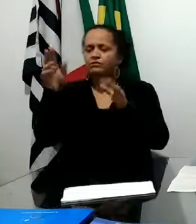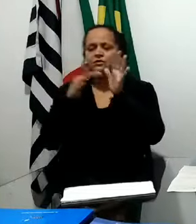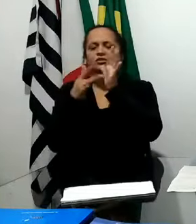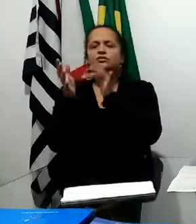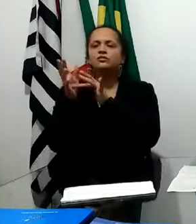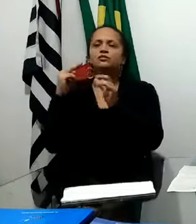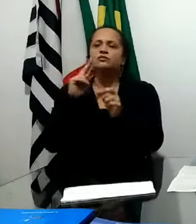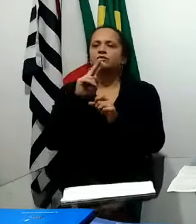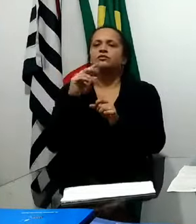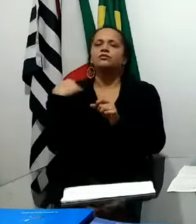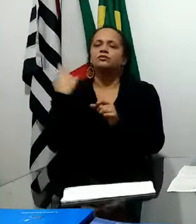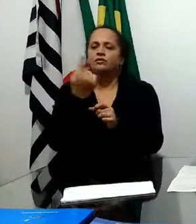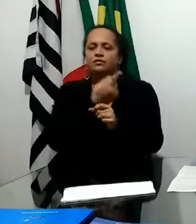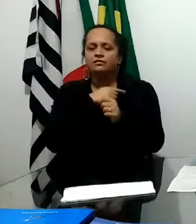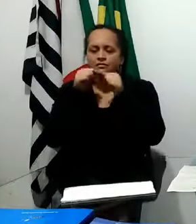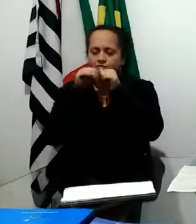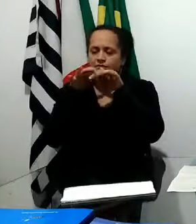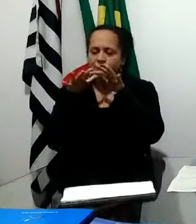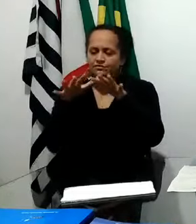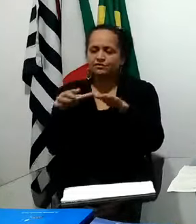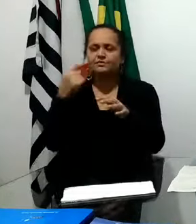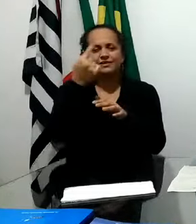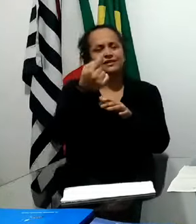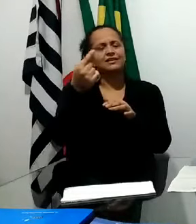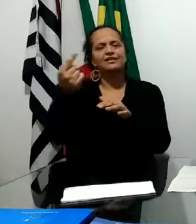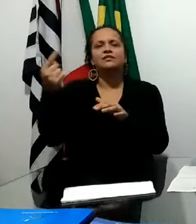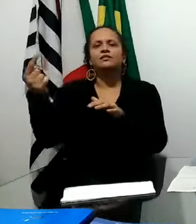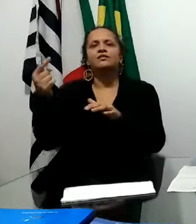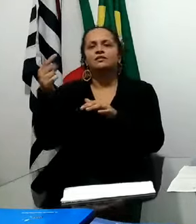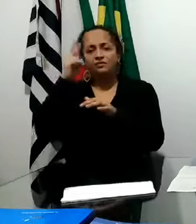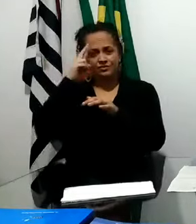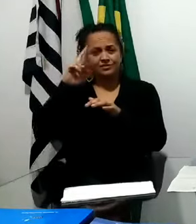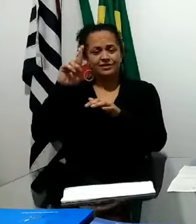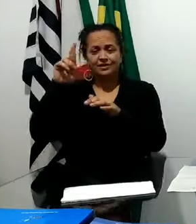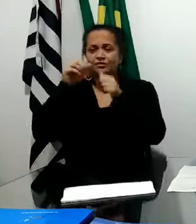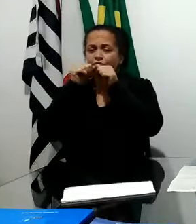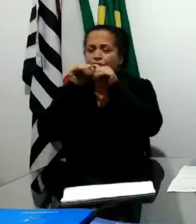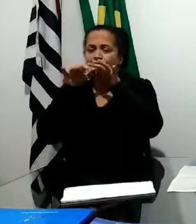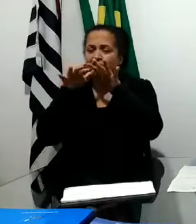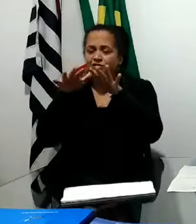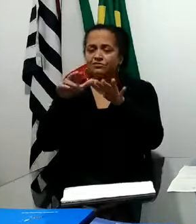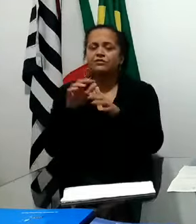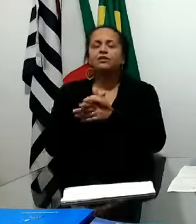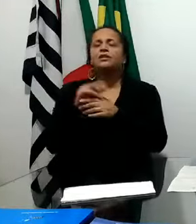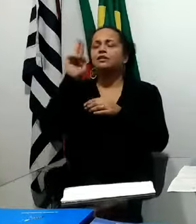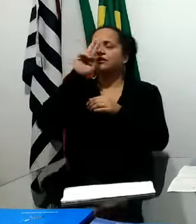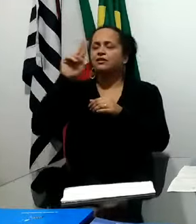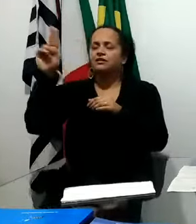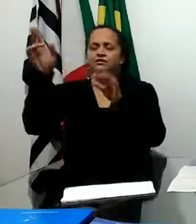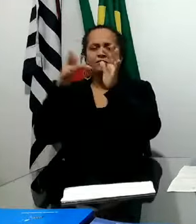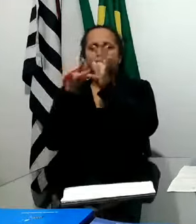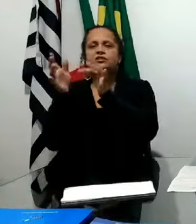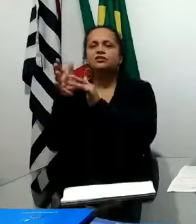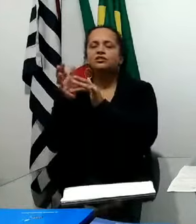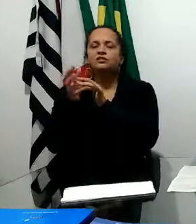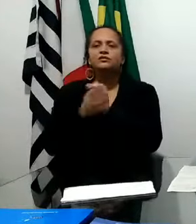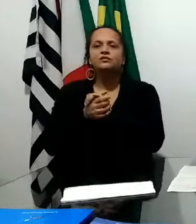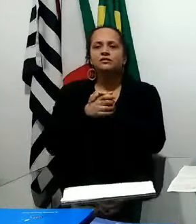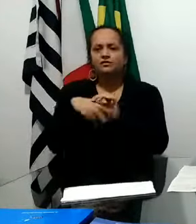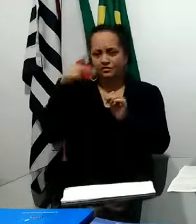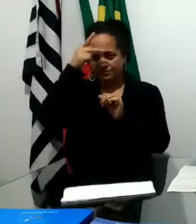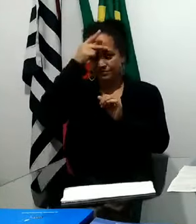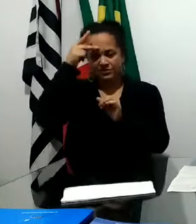os abençoamos aonde eles forem, que eles sejam guiados pelo seu Espírito, que eles sejam, Pai, em nome de Jesus Cristo, aqueles